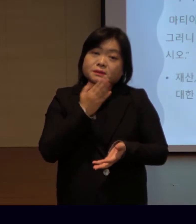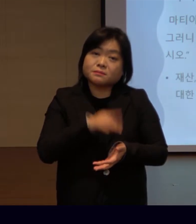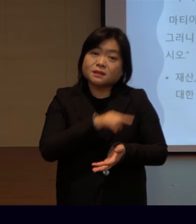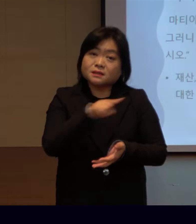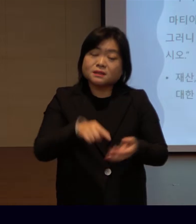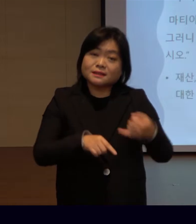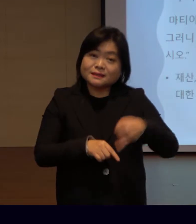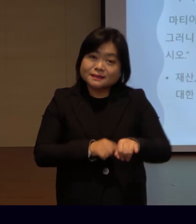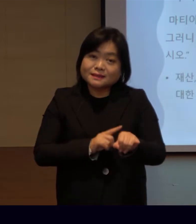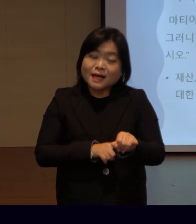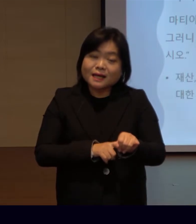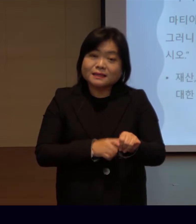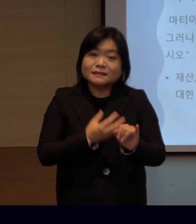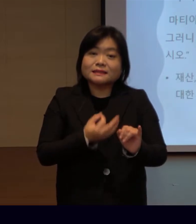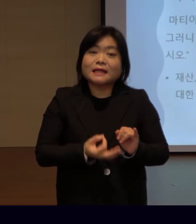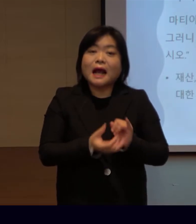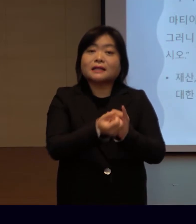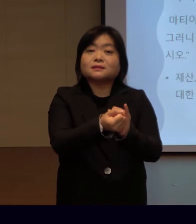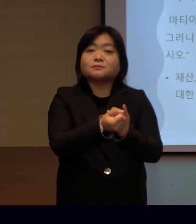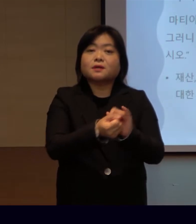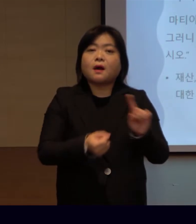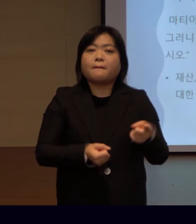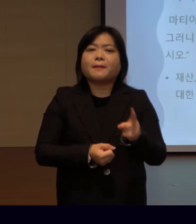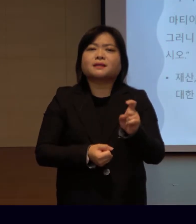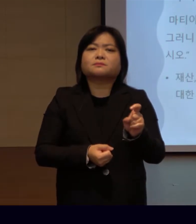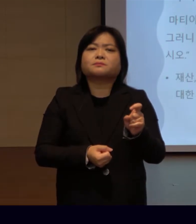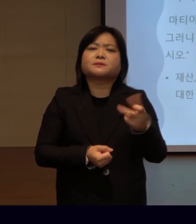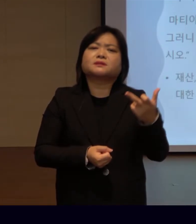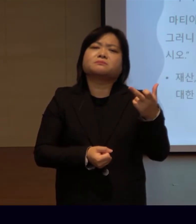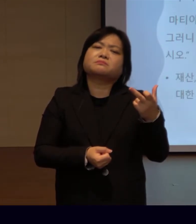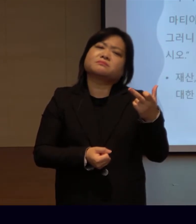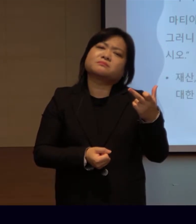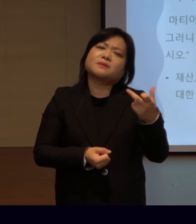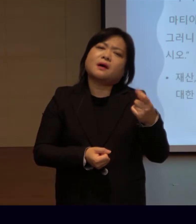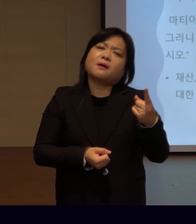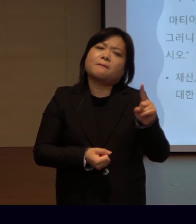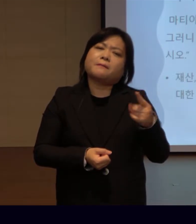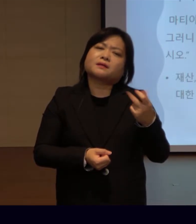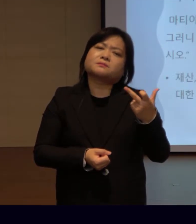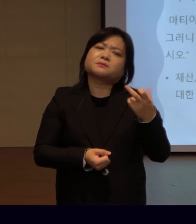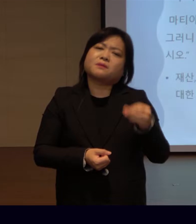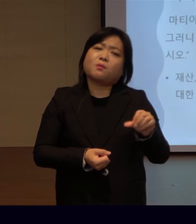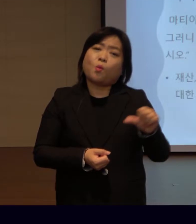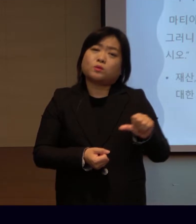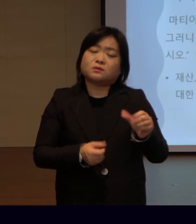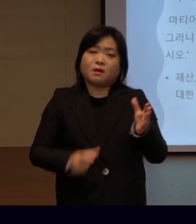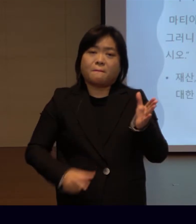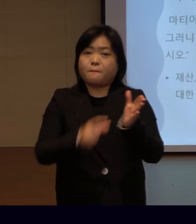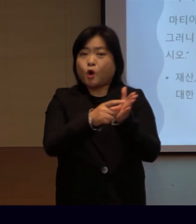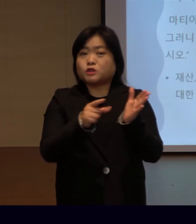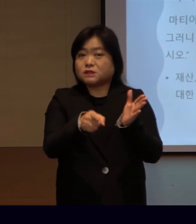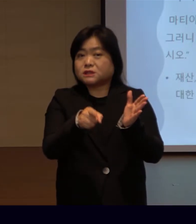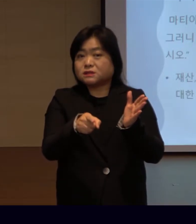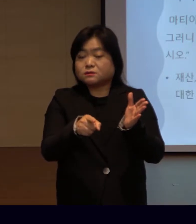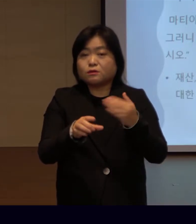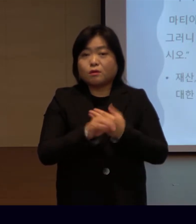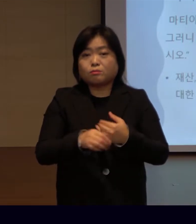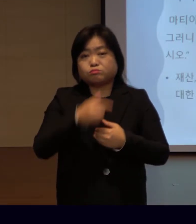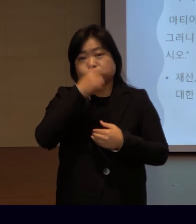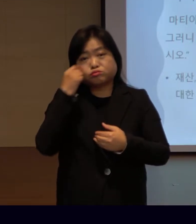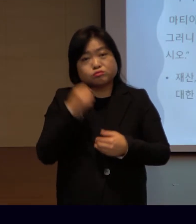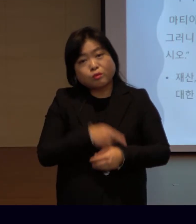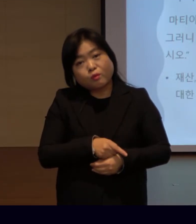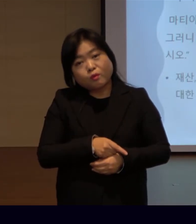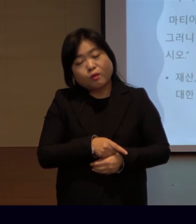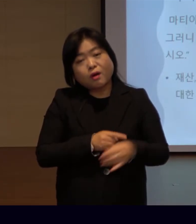이 딸의 지참금은 117만 5천 프랑인가 그래요. 명시된 게. 그러면 뭐예요? 한